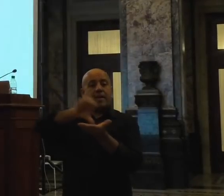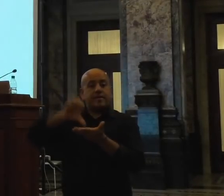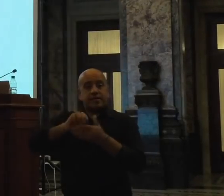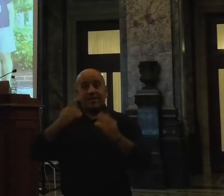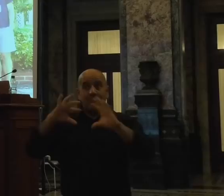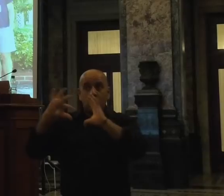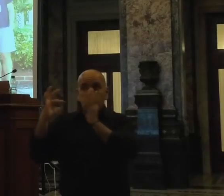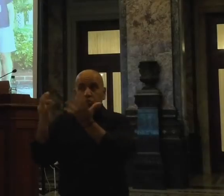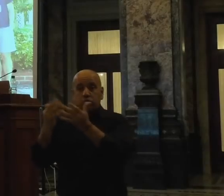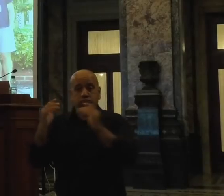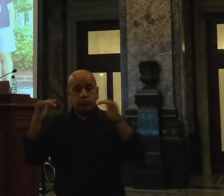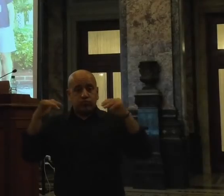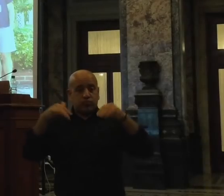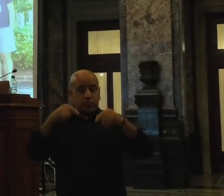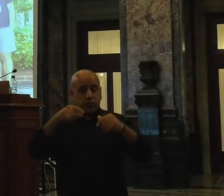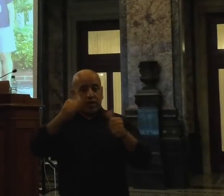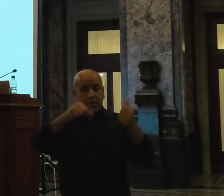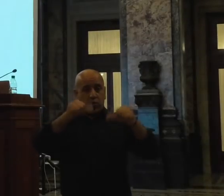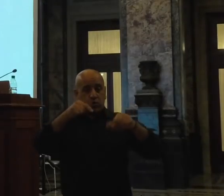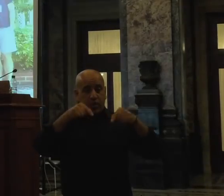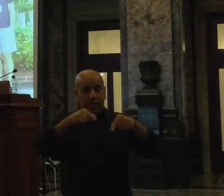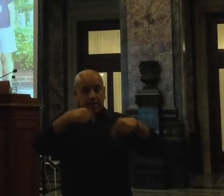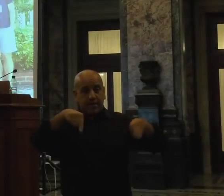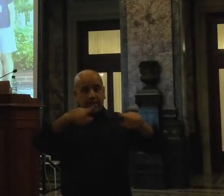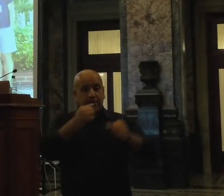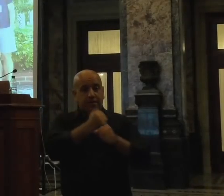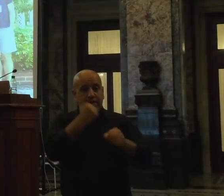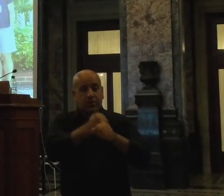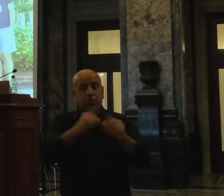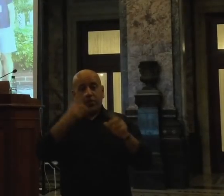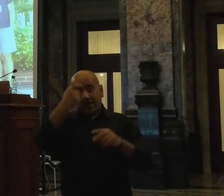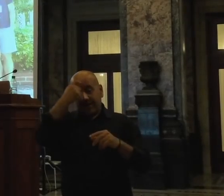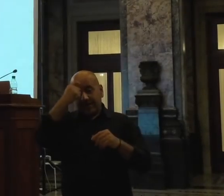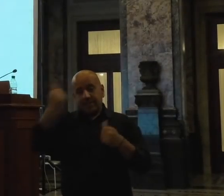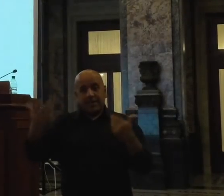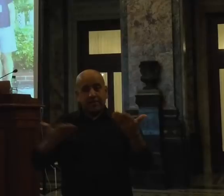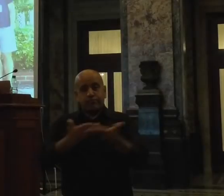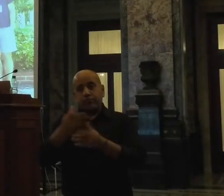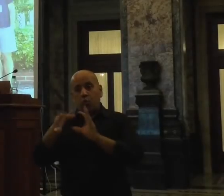laboratorio y creo que esa es una de las cosas más interesantes de la ciencia que nos une a todos. Gracias.